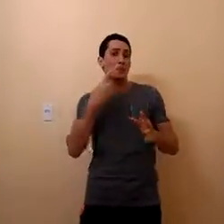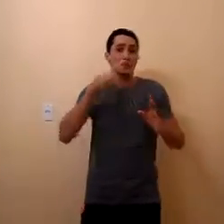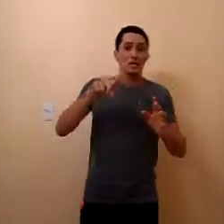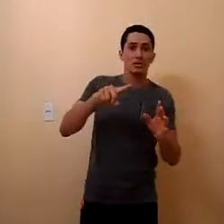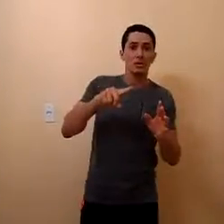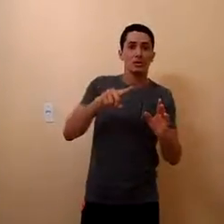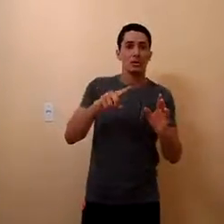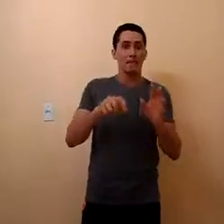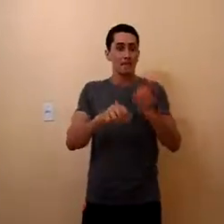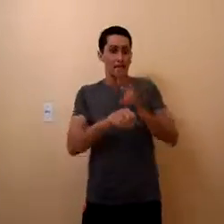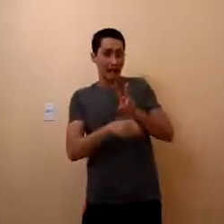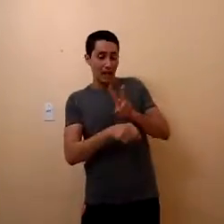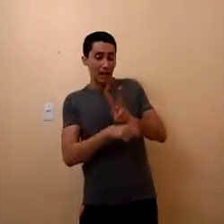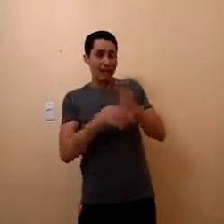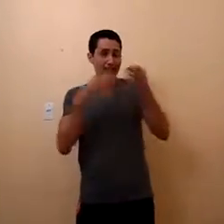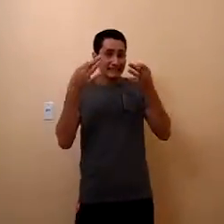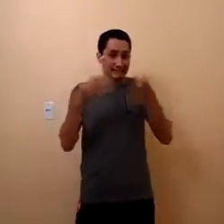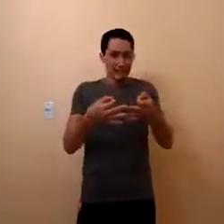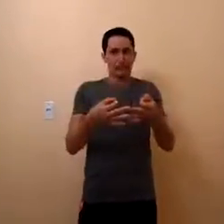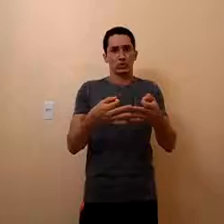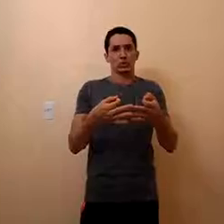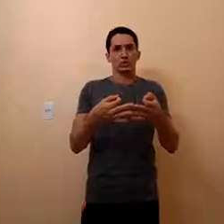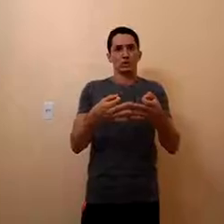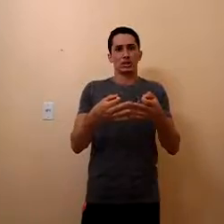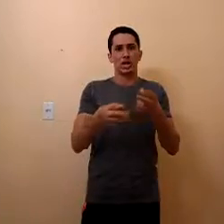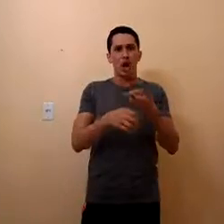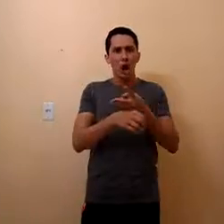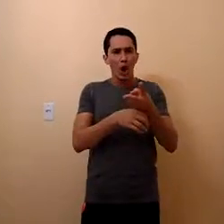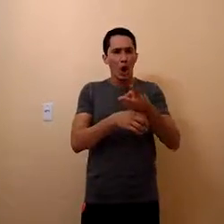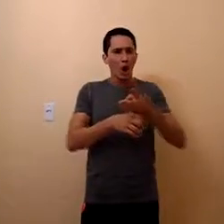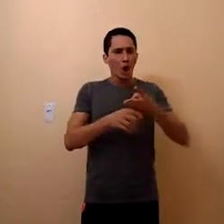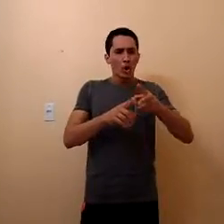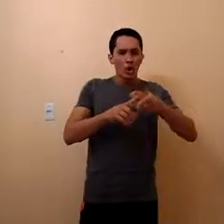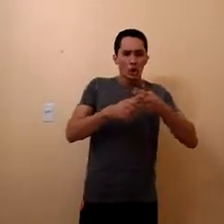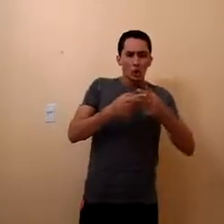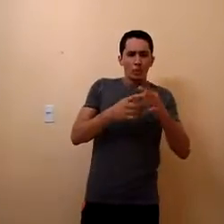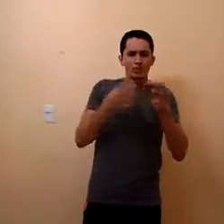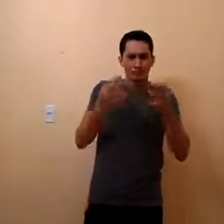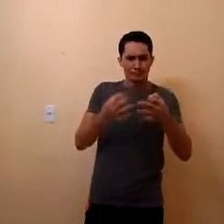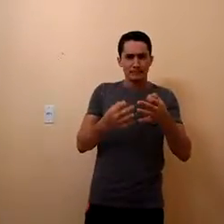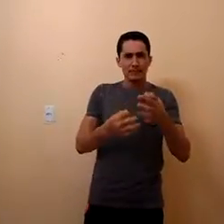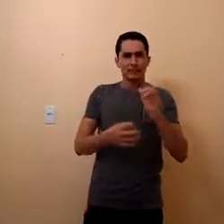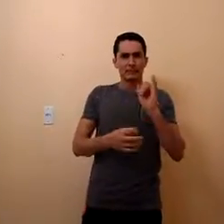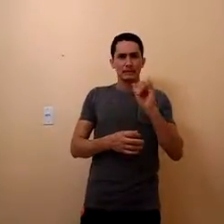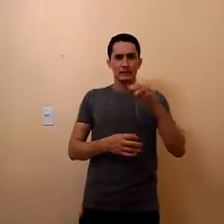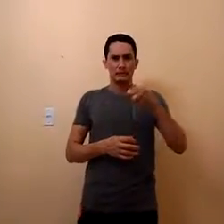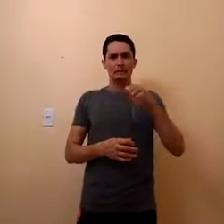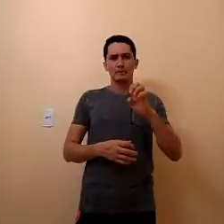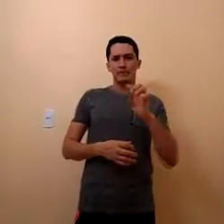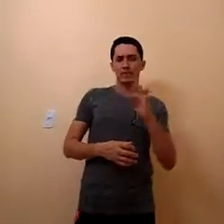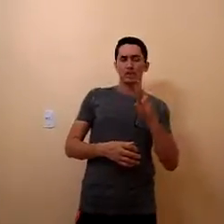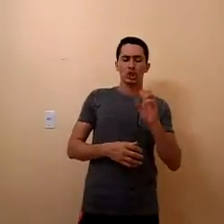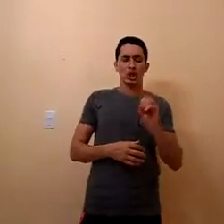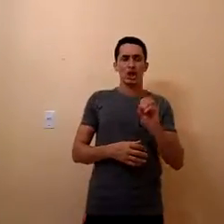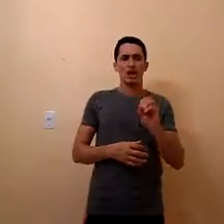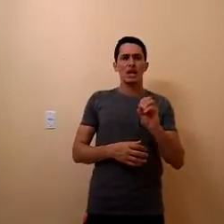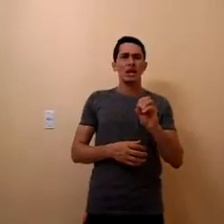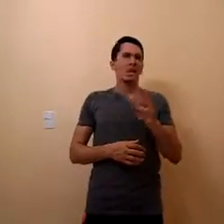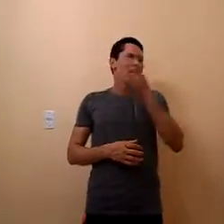tem que ter é você procurar uma oficina que seja credenciada no INEP. Se for pessoa que roda pouco, aí